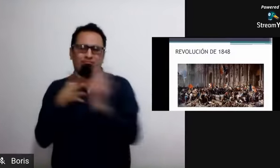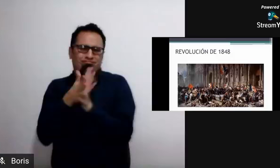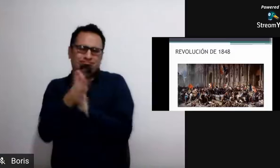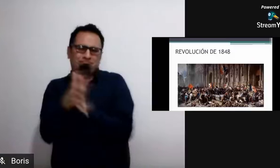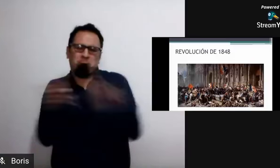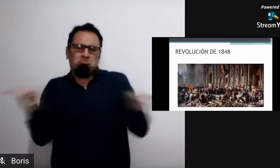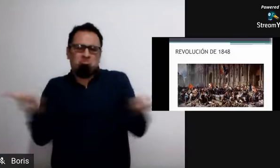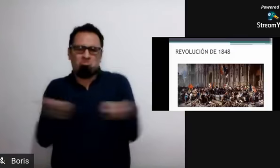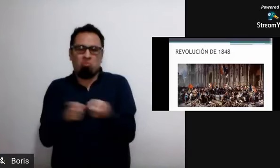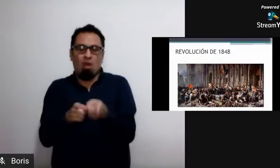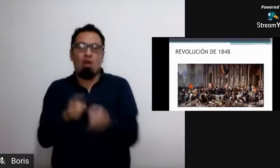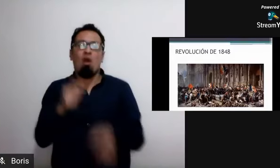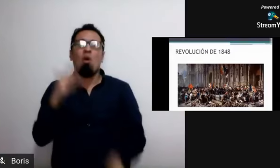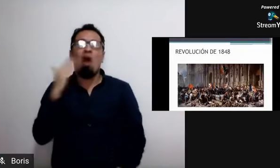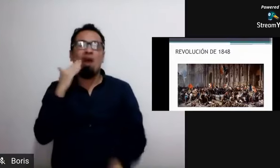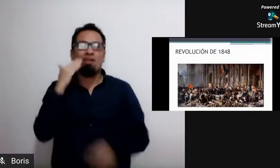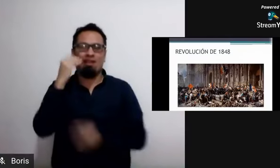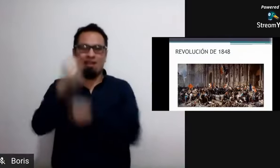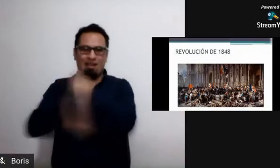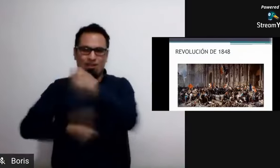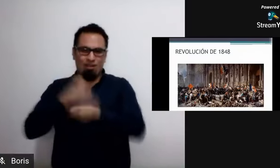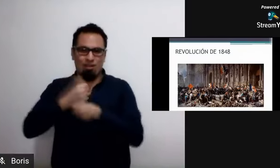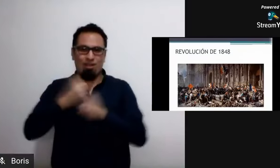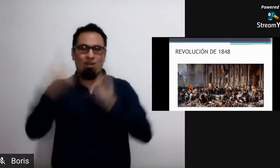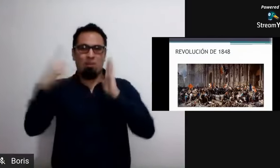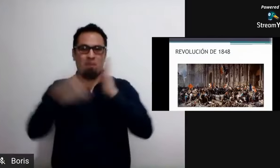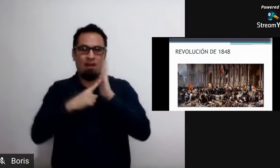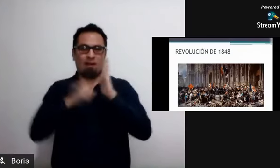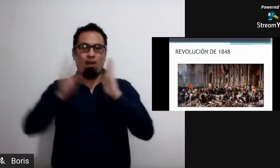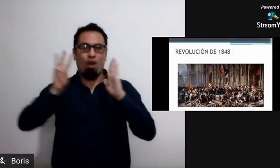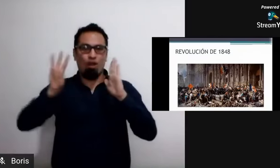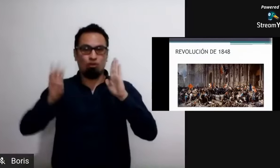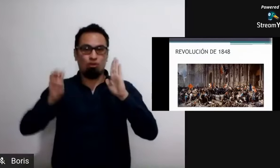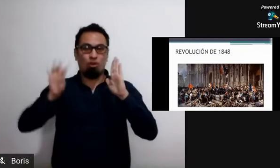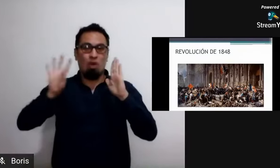mundial donde se presentan diferentes posturas liberales. En el año